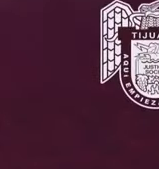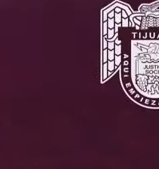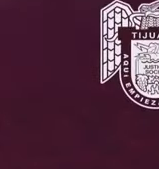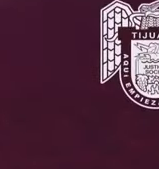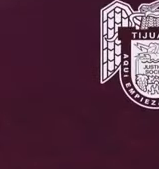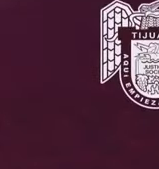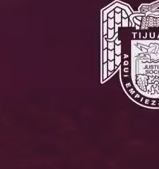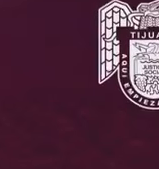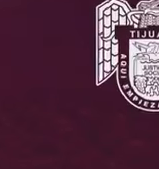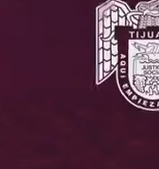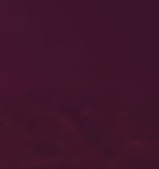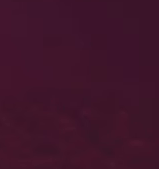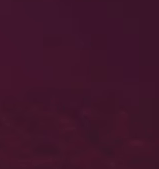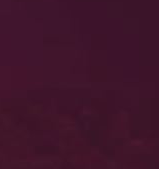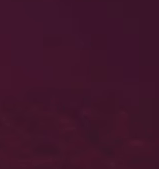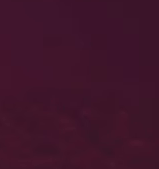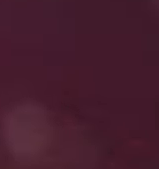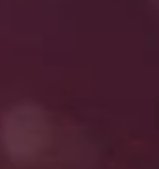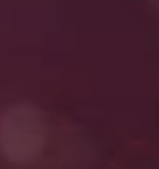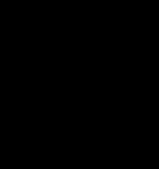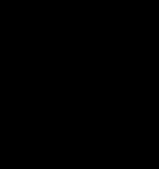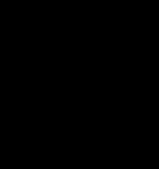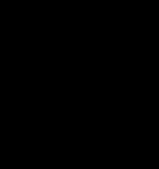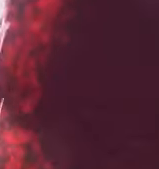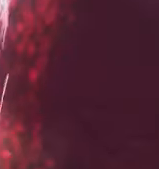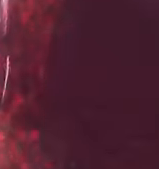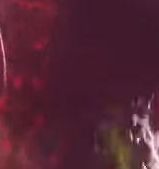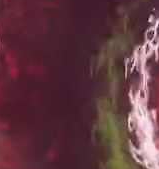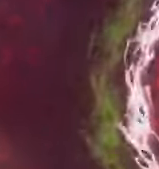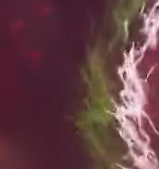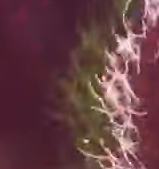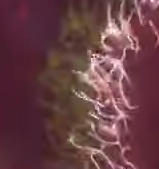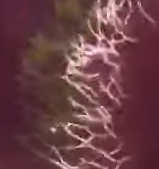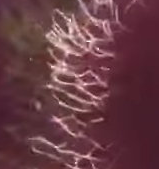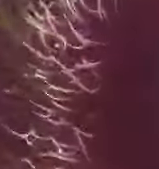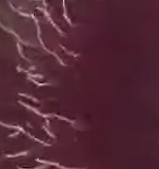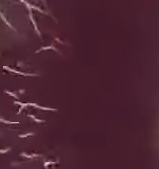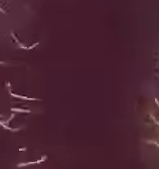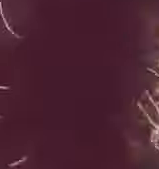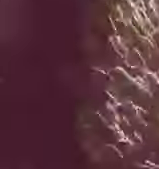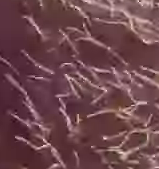independencia y el grito que vamos a dar aquí en la Plaza Cívica.